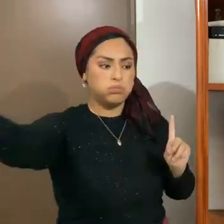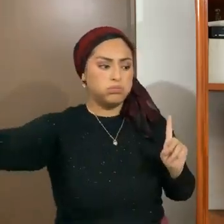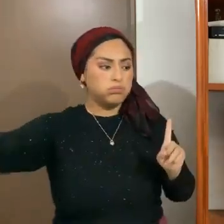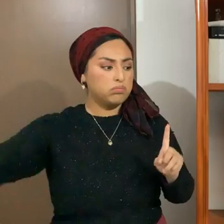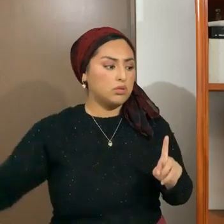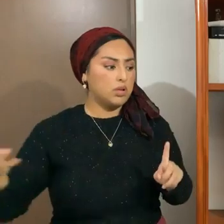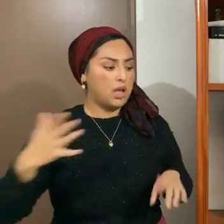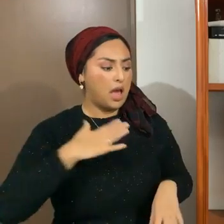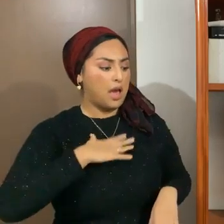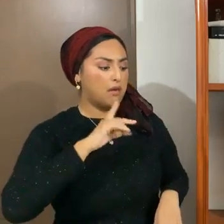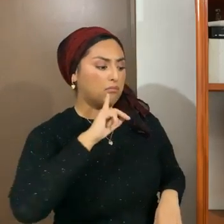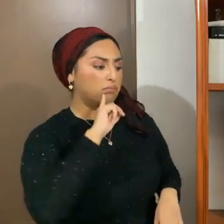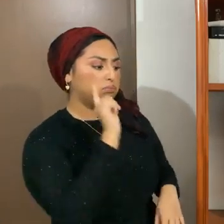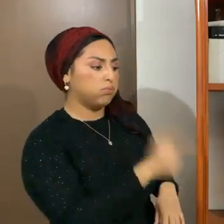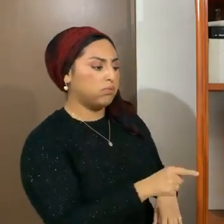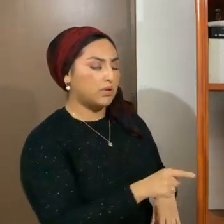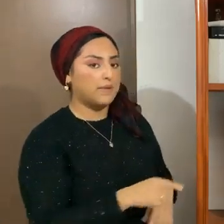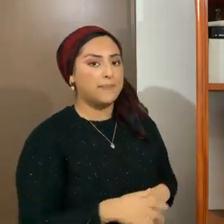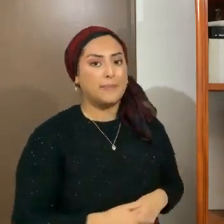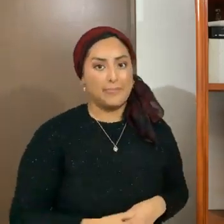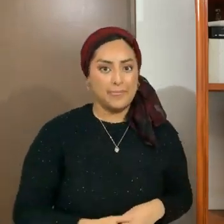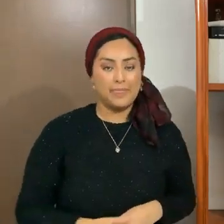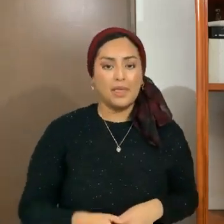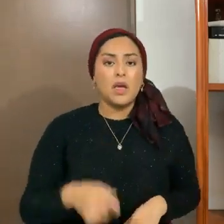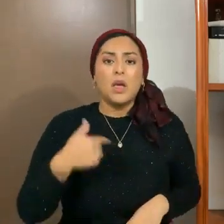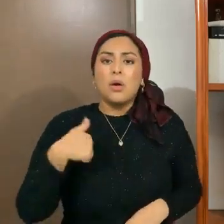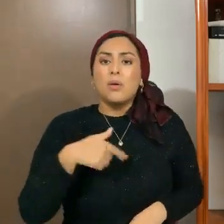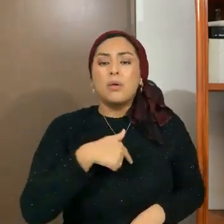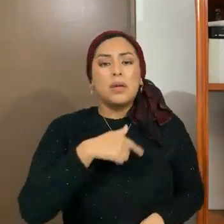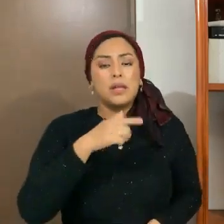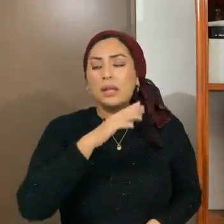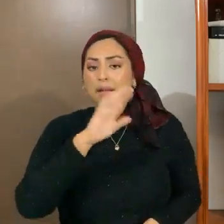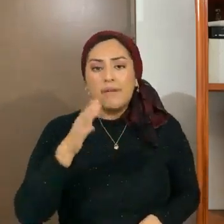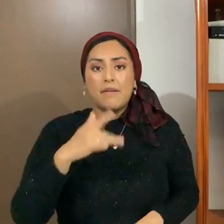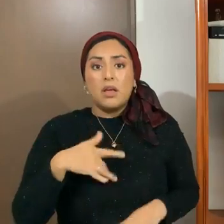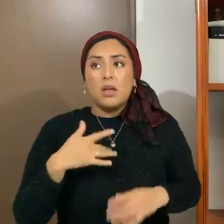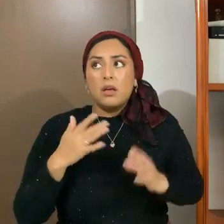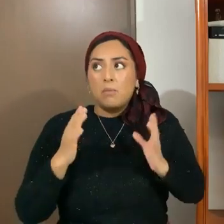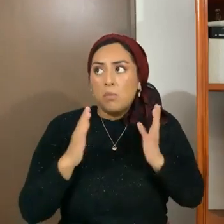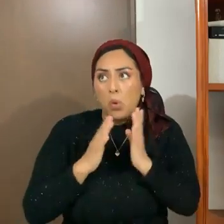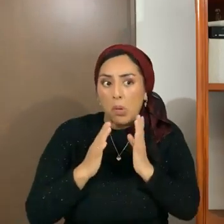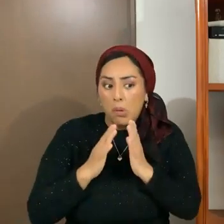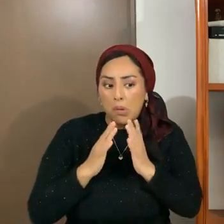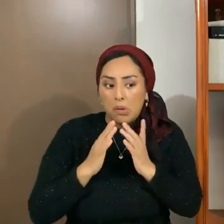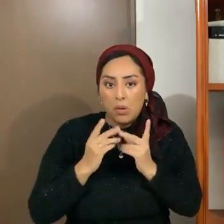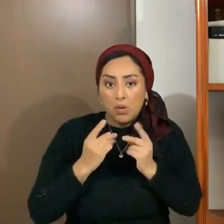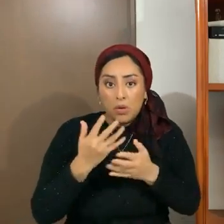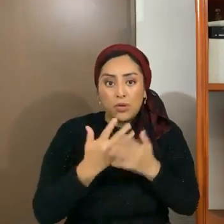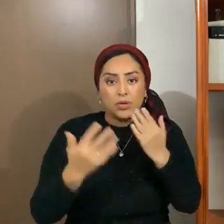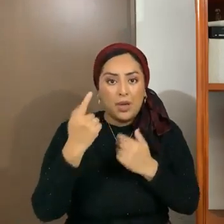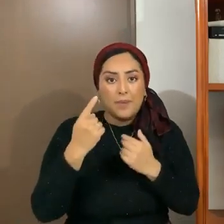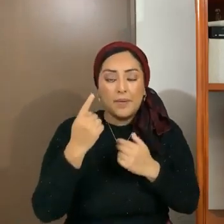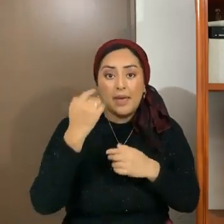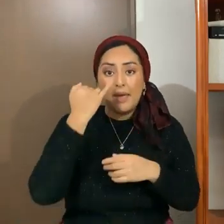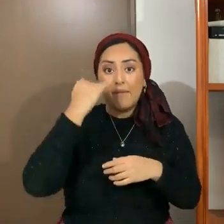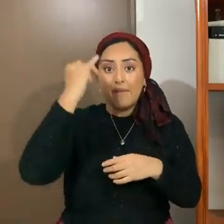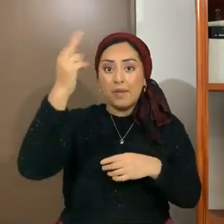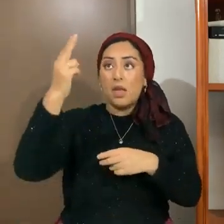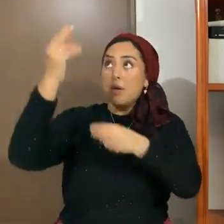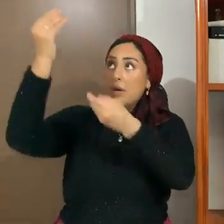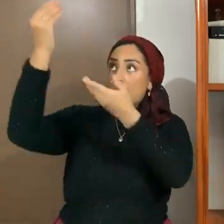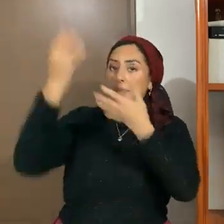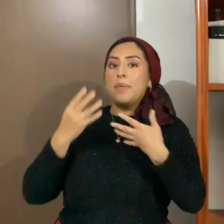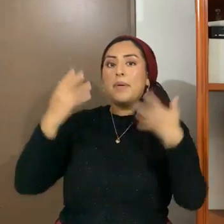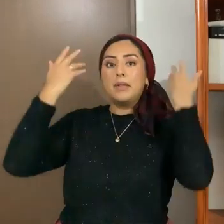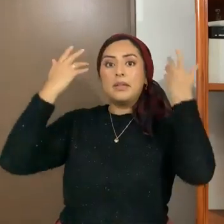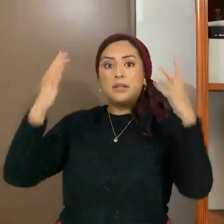lo que te mande. Nunca nos debemos sentir pequeños para hacer algo si Yahweh nos ha enviado